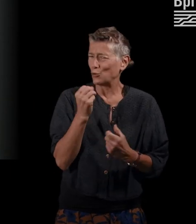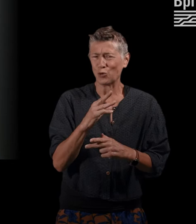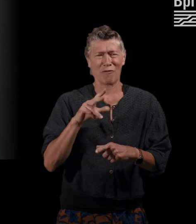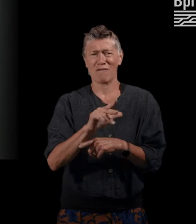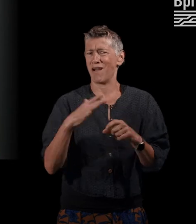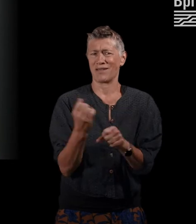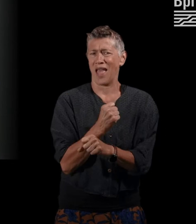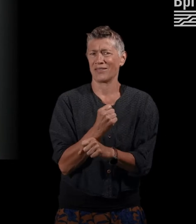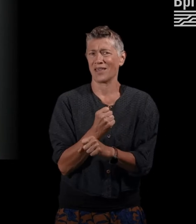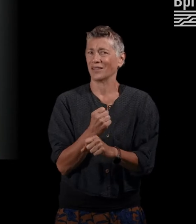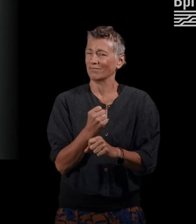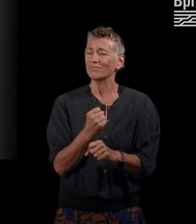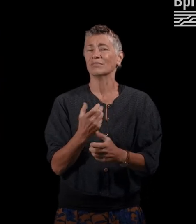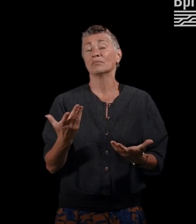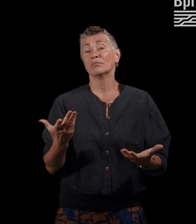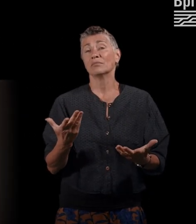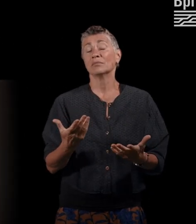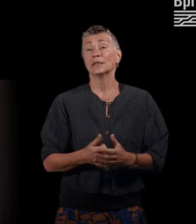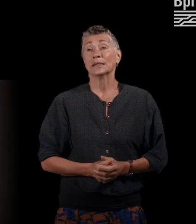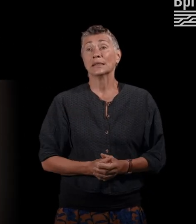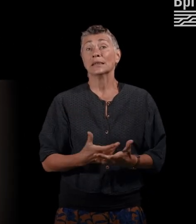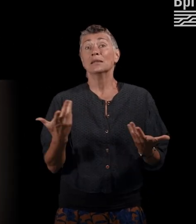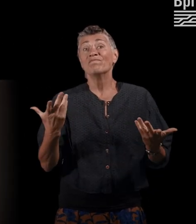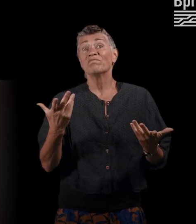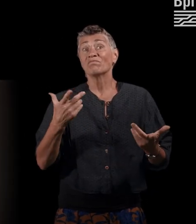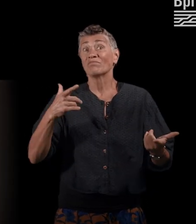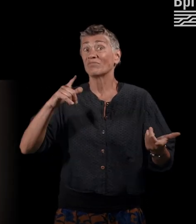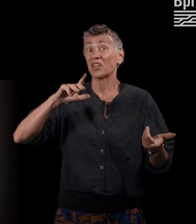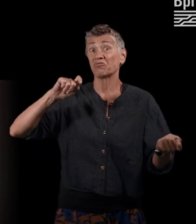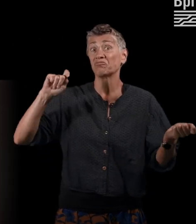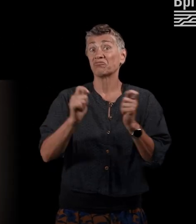bonne. Cette fois, on va y arriver. Le vent serait-il en train de tourner?